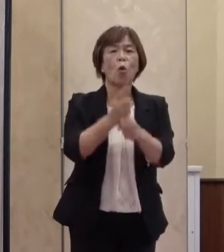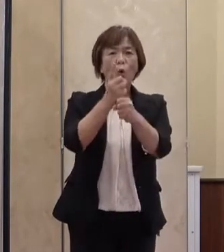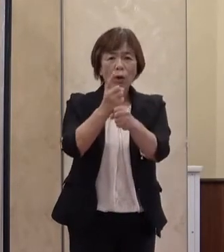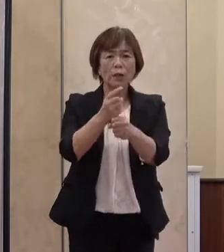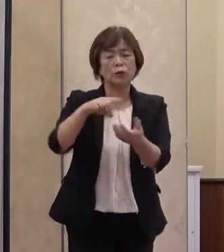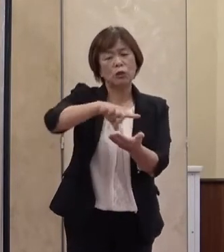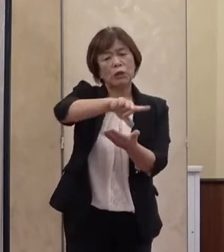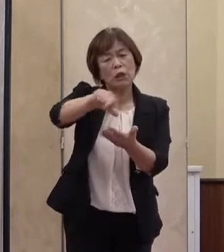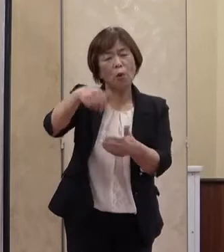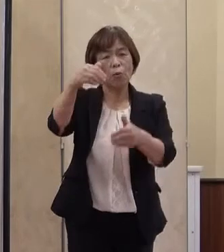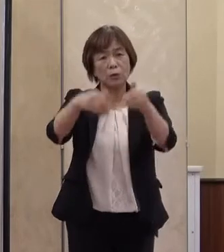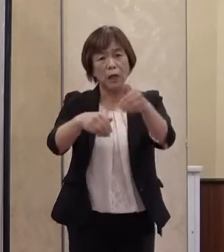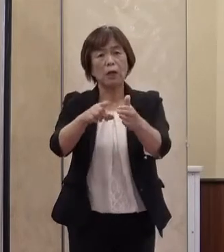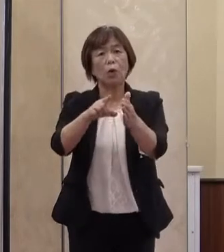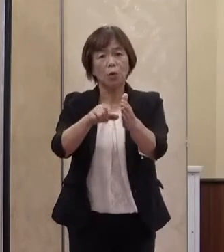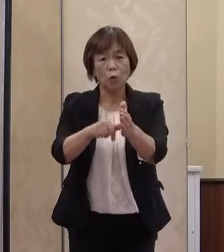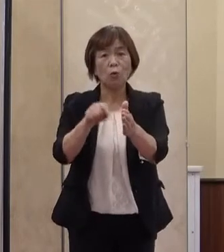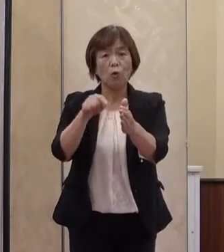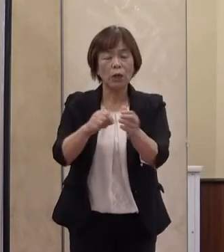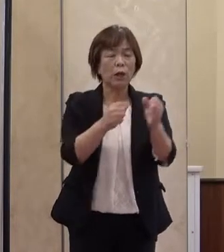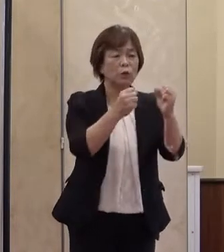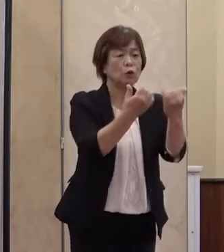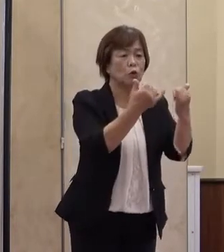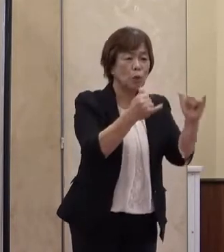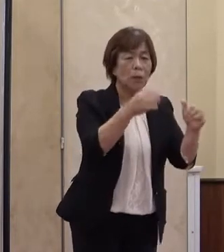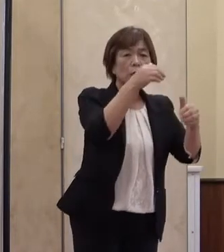その時に住民投票が、